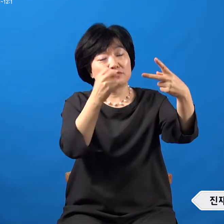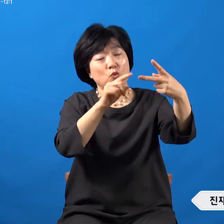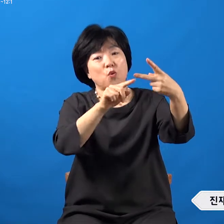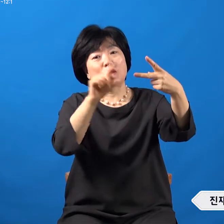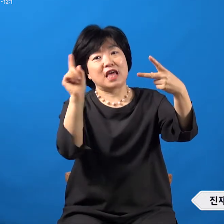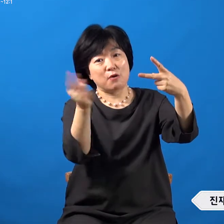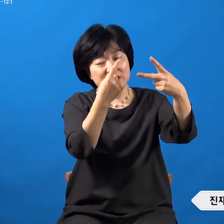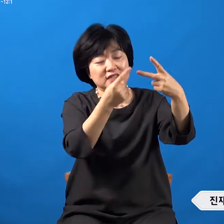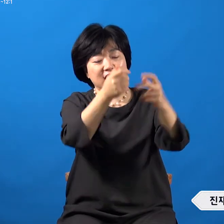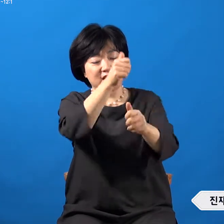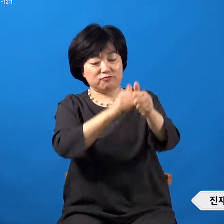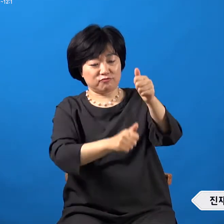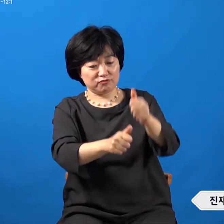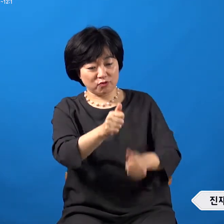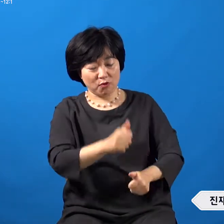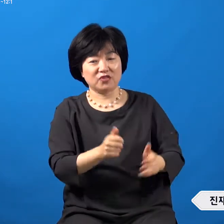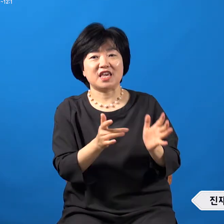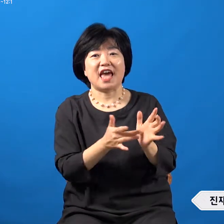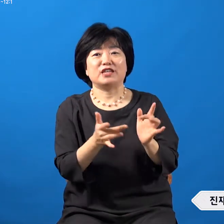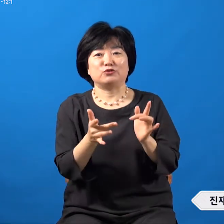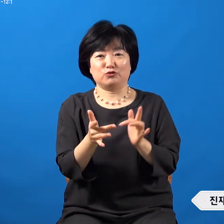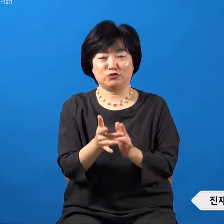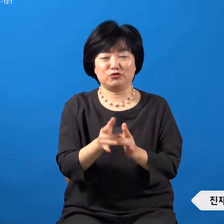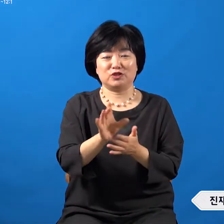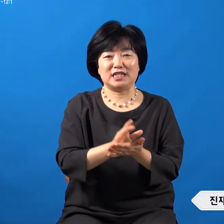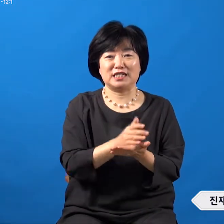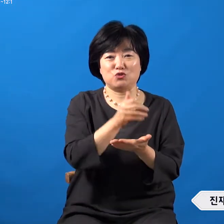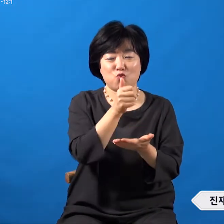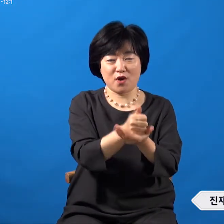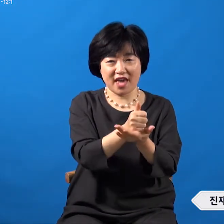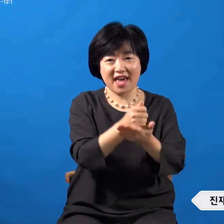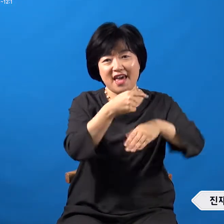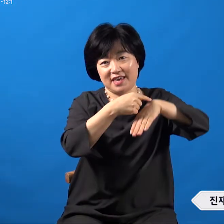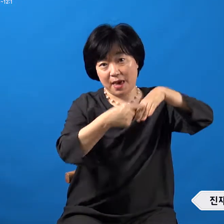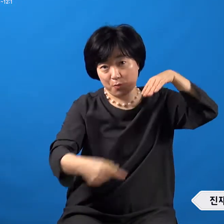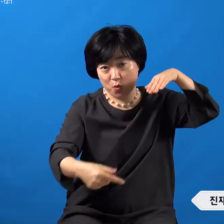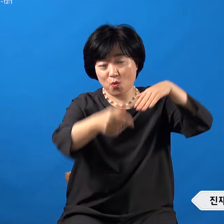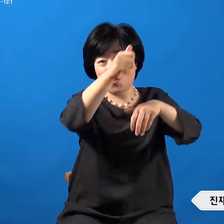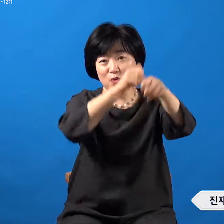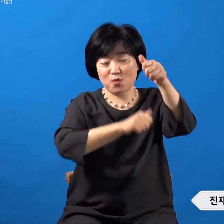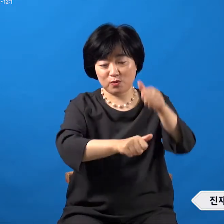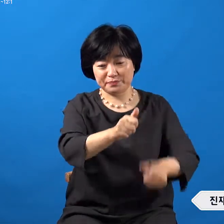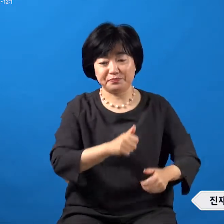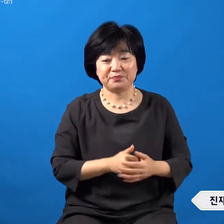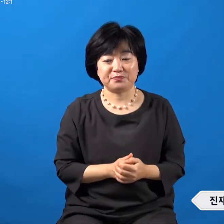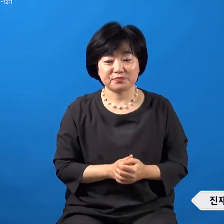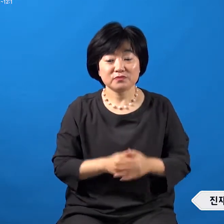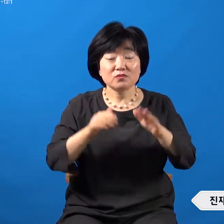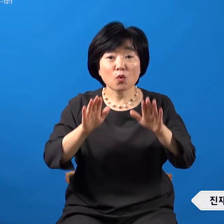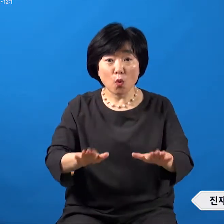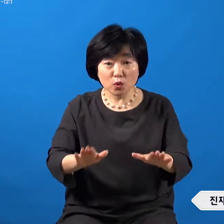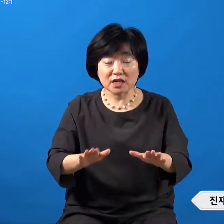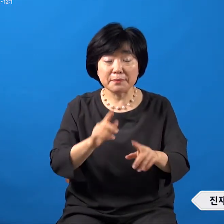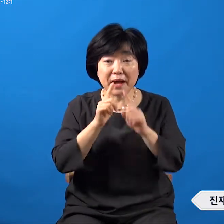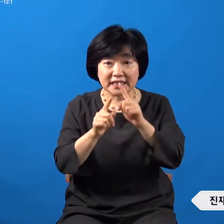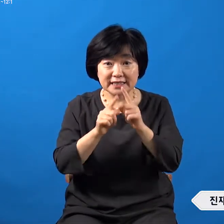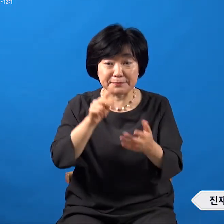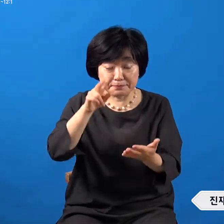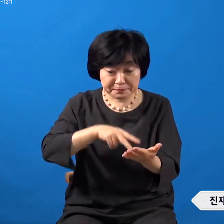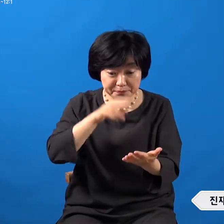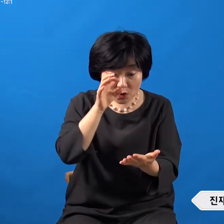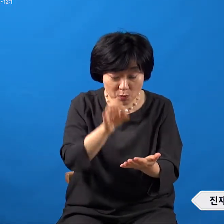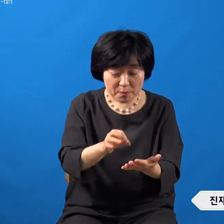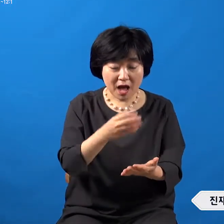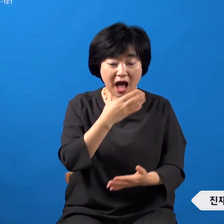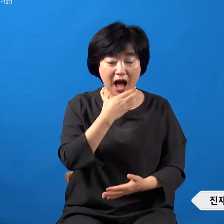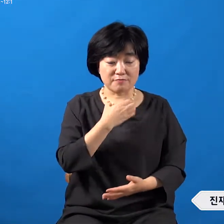계보라. 오늘 말씀이 등장하는 창세기 12장 2절에도 하나님은 아브라함을 향해서 이렇게 말씀하고